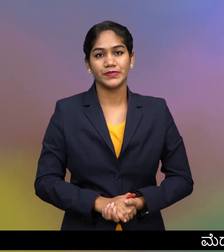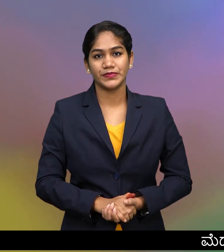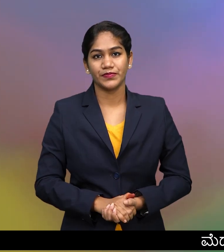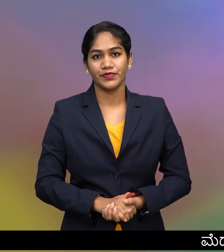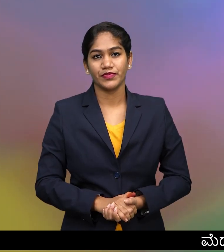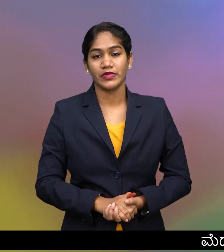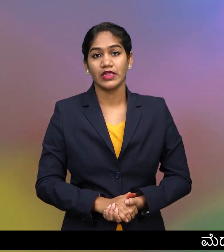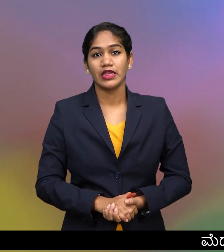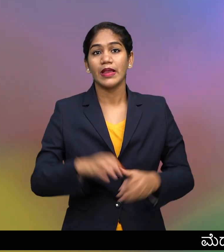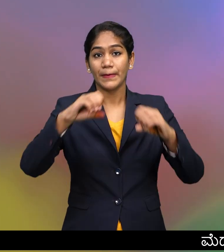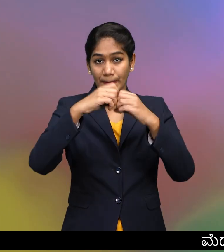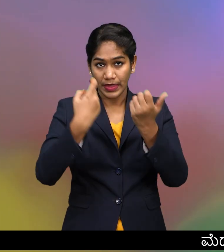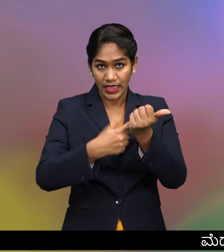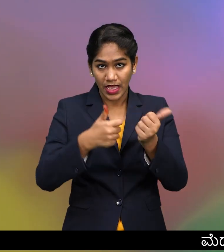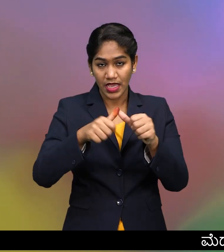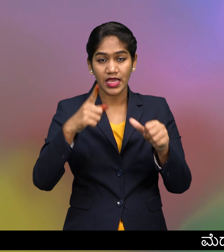ಮೆದುಳಿನ ಕಾಂಡ